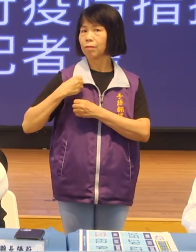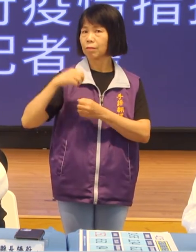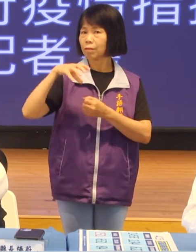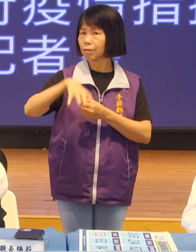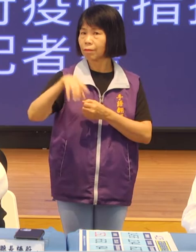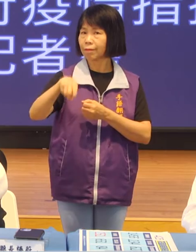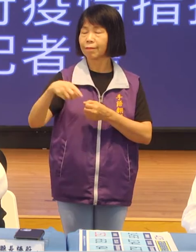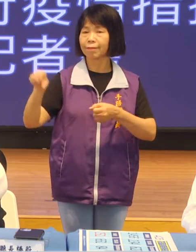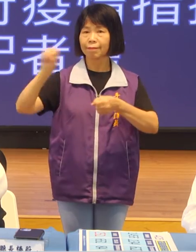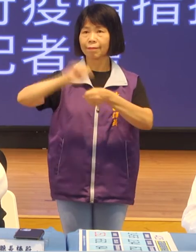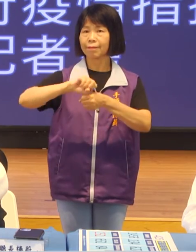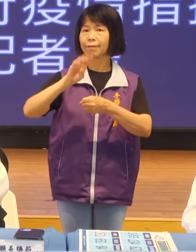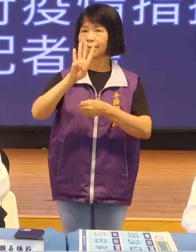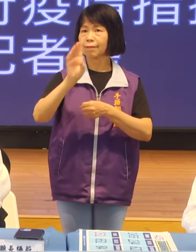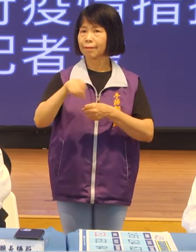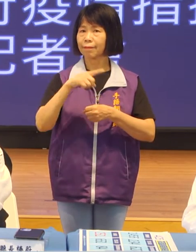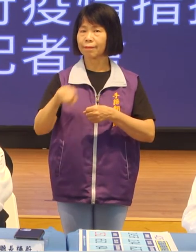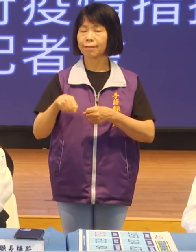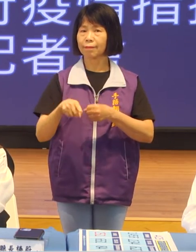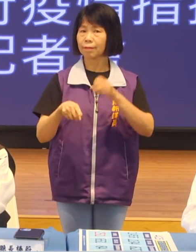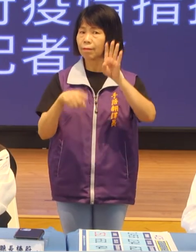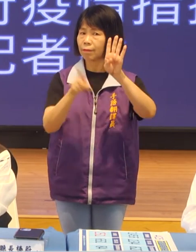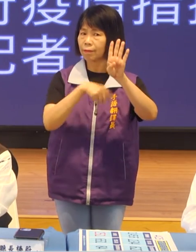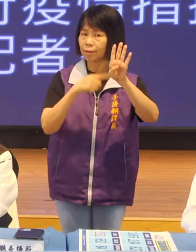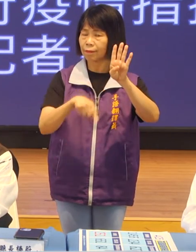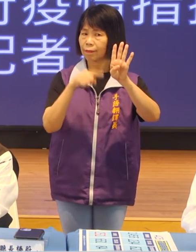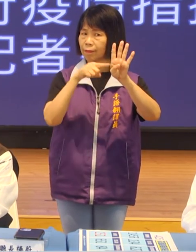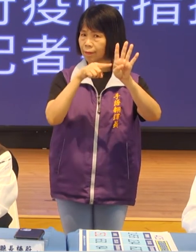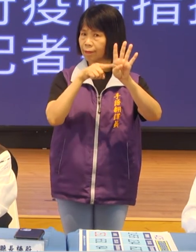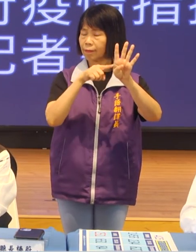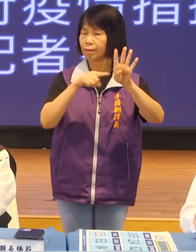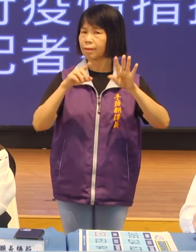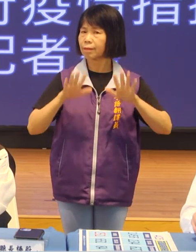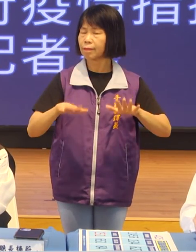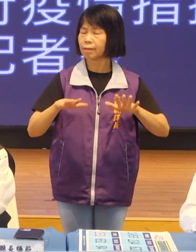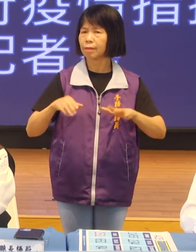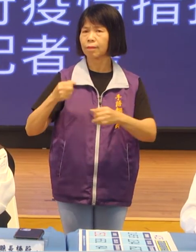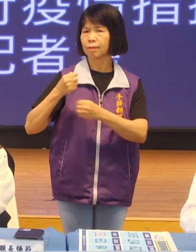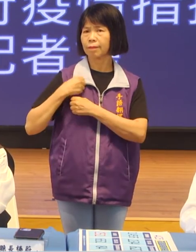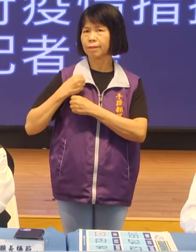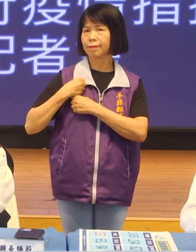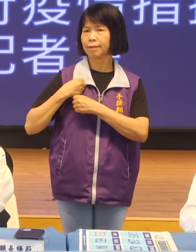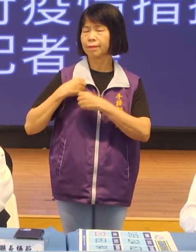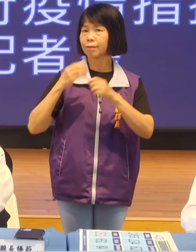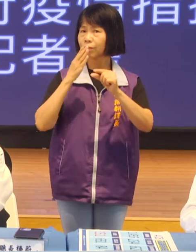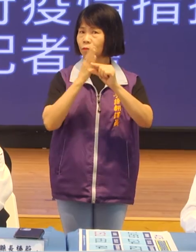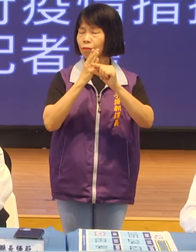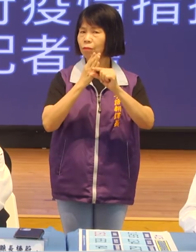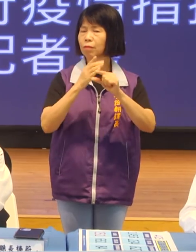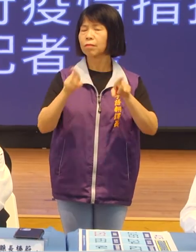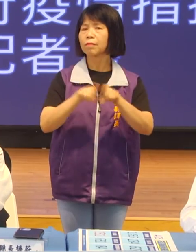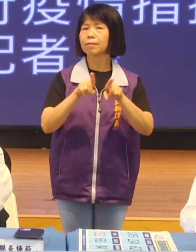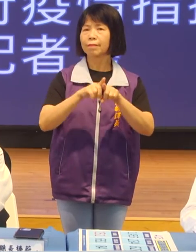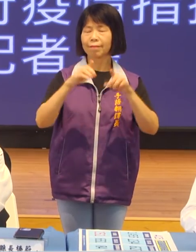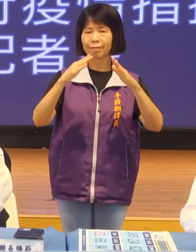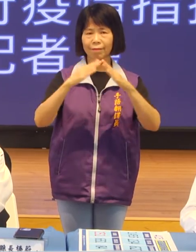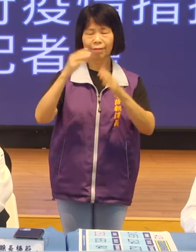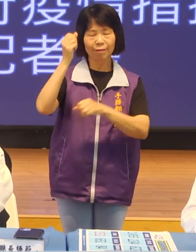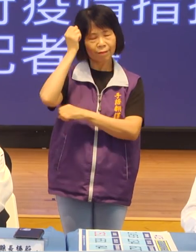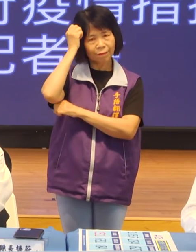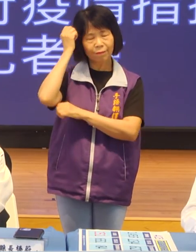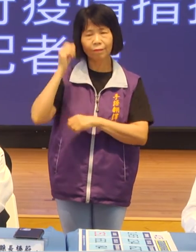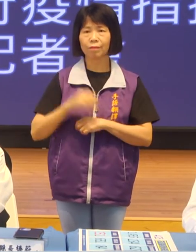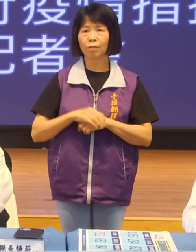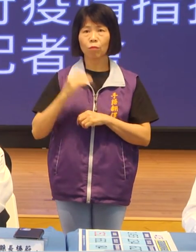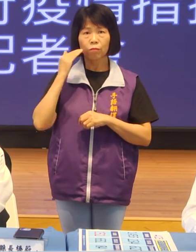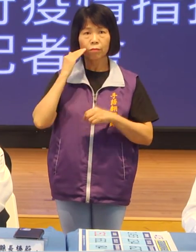4人，那4人当中其实现在在籍的军人很多都是住在家里，那当家中